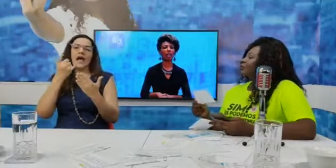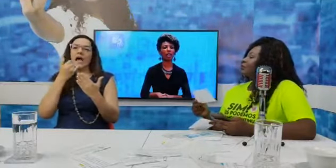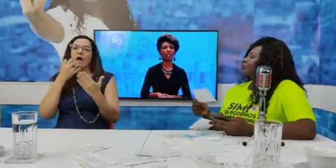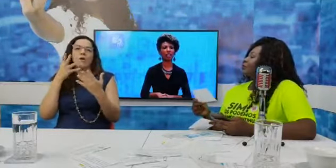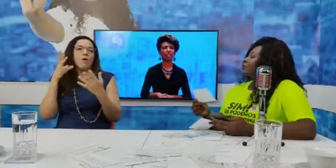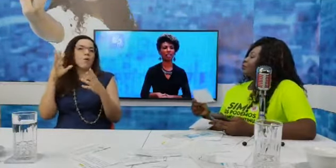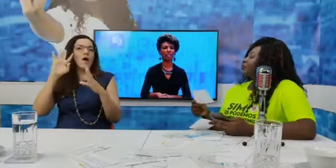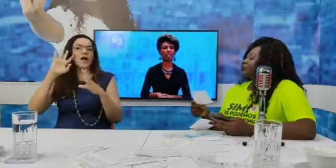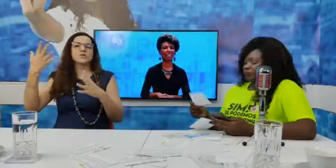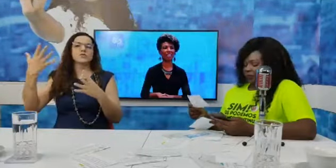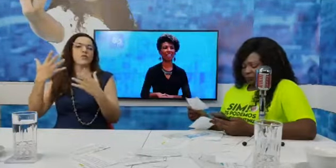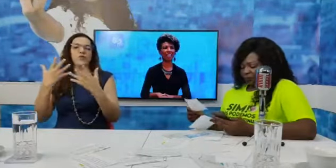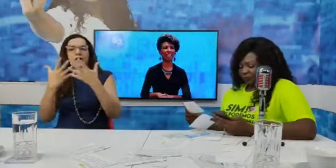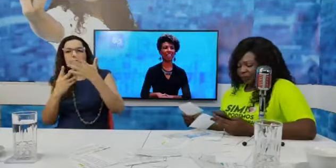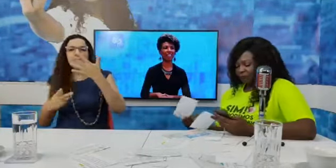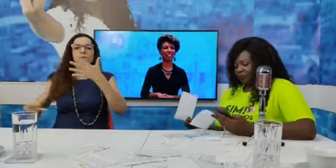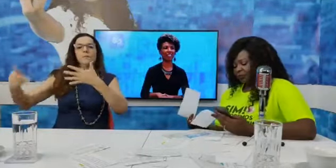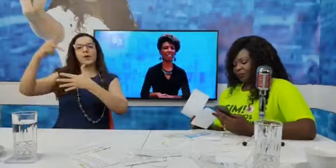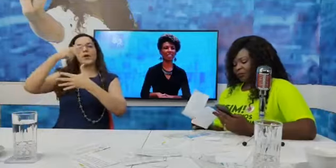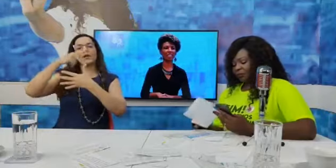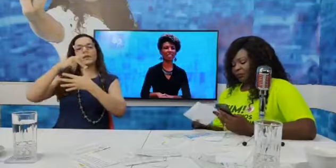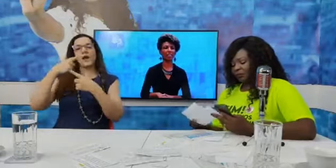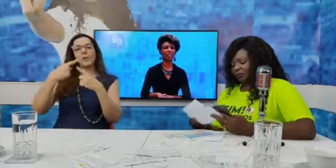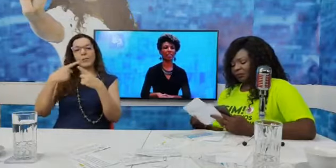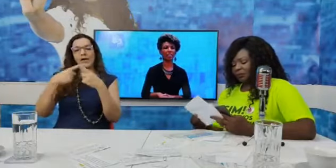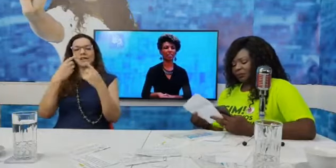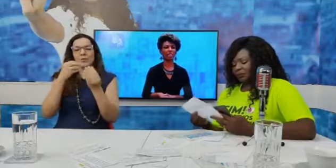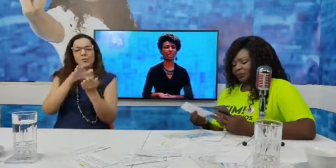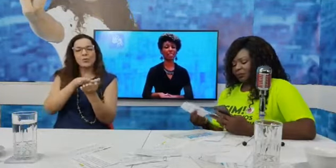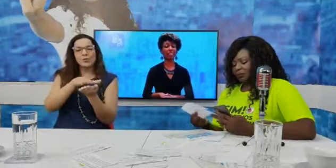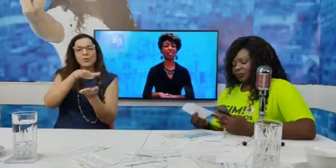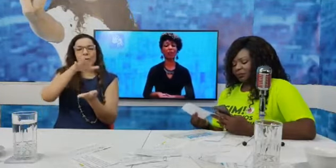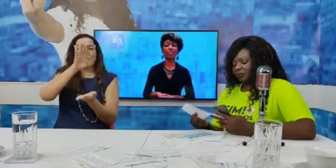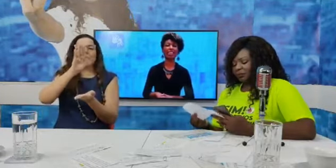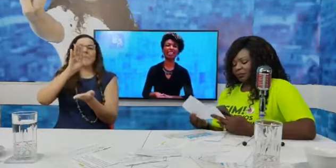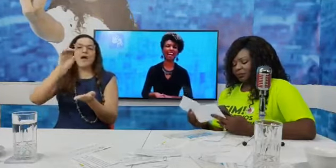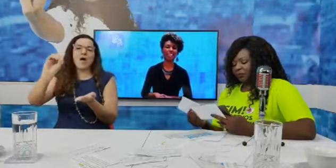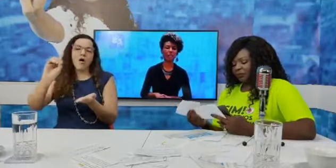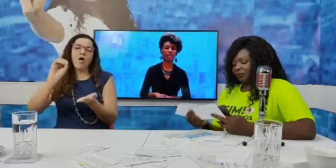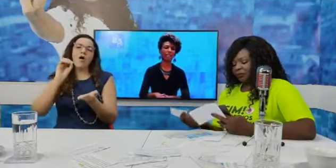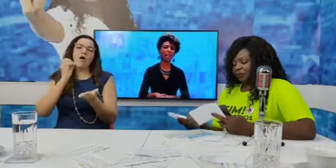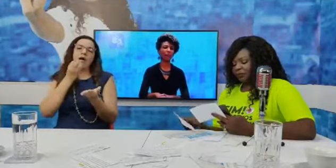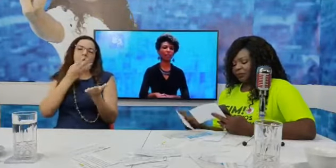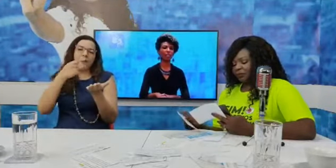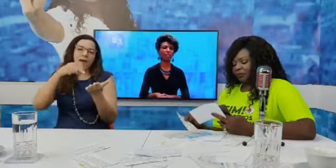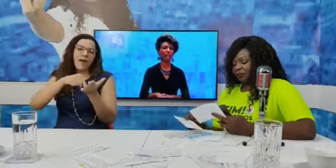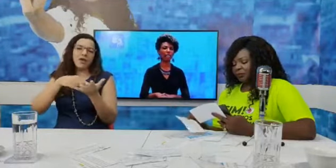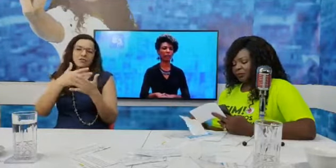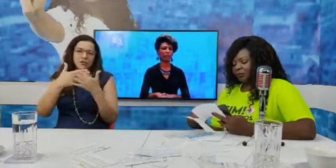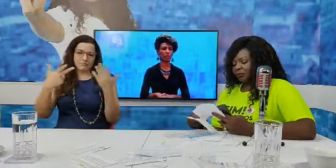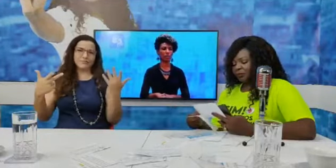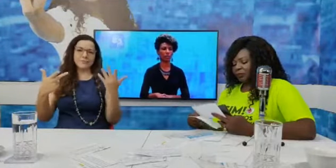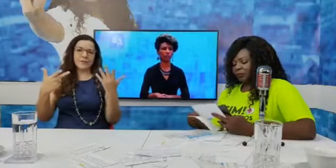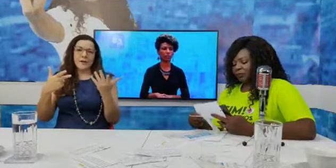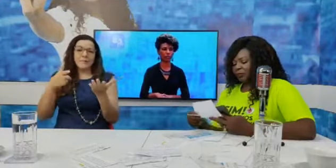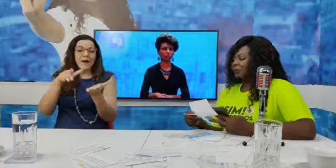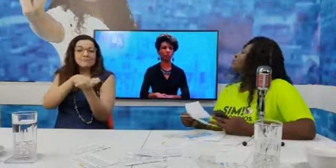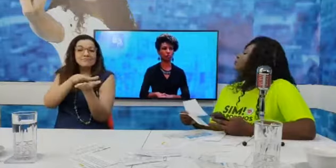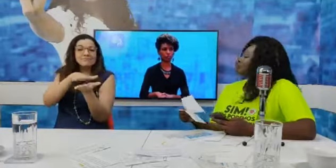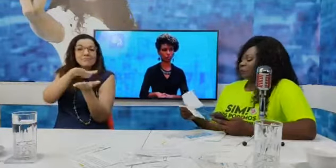A questão da ida, só ligar para resolver. Como é que vai resolver? Precisa ter a prioridade, precisa dar a prioridade à pessoa surda.